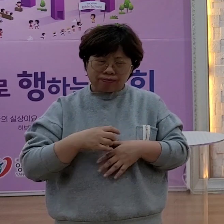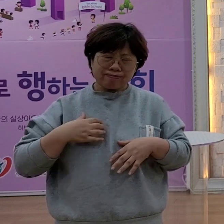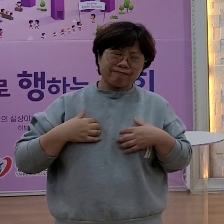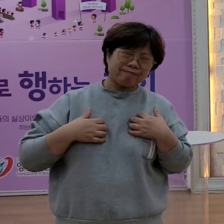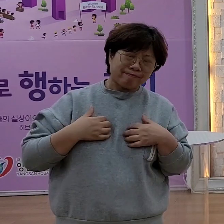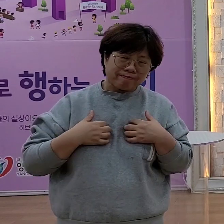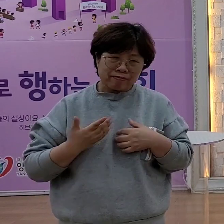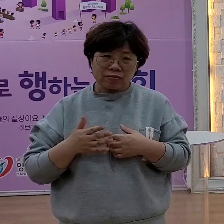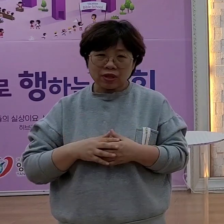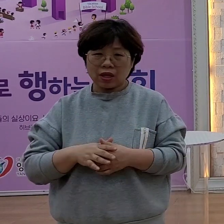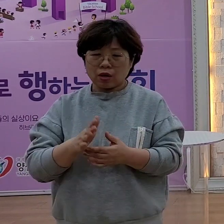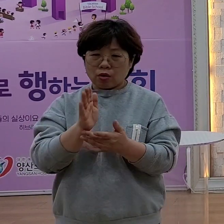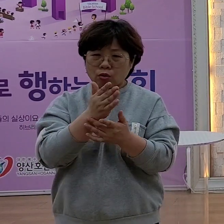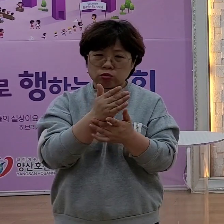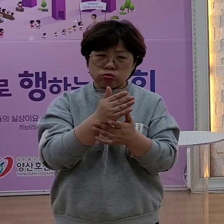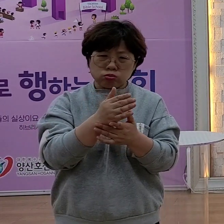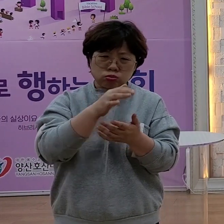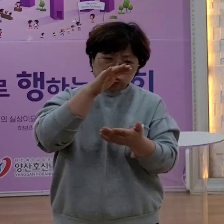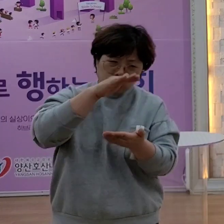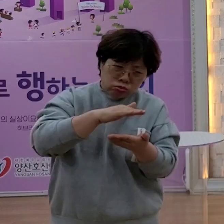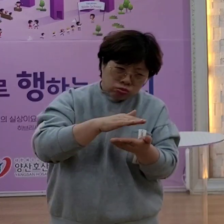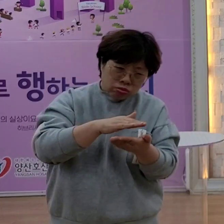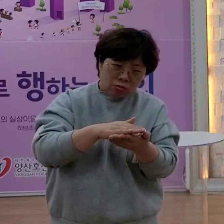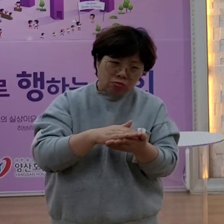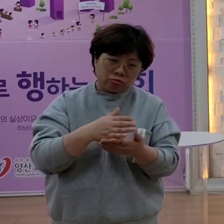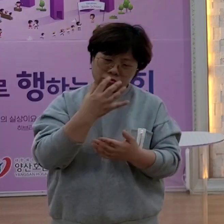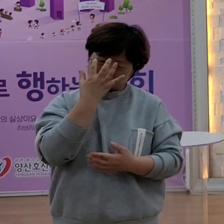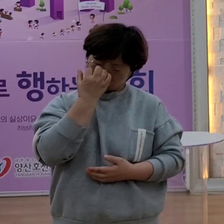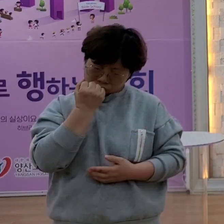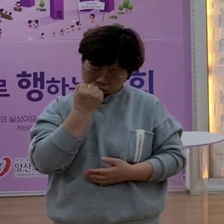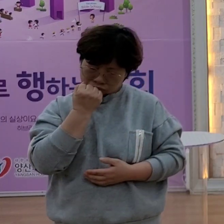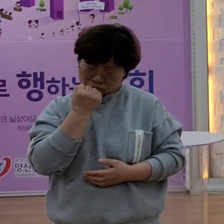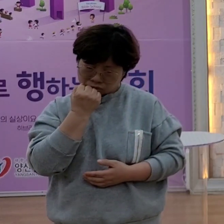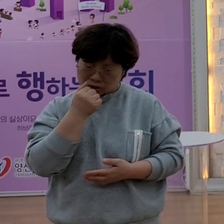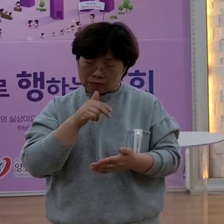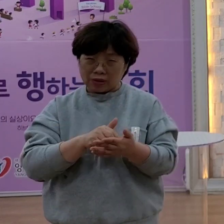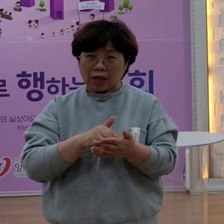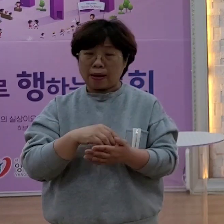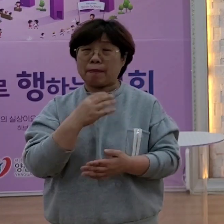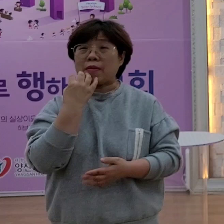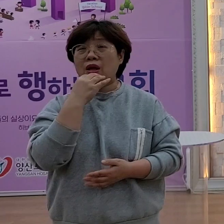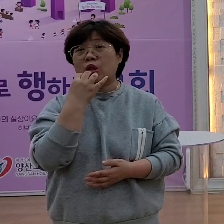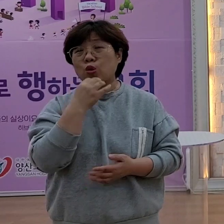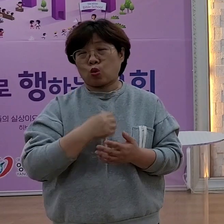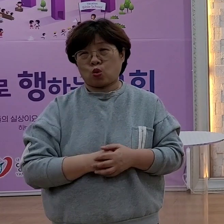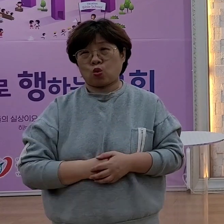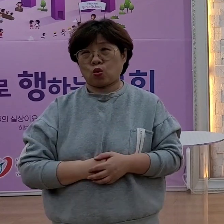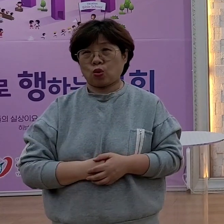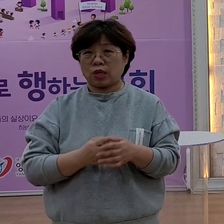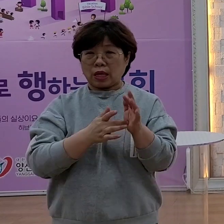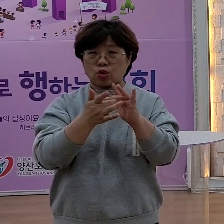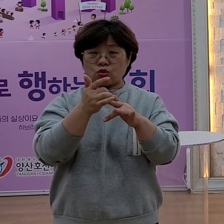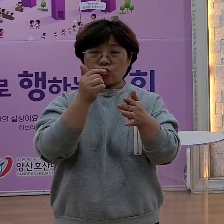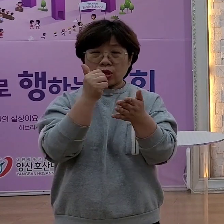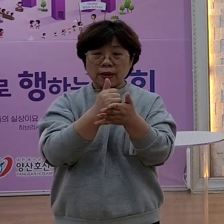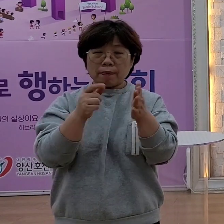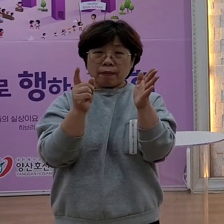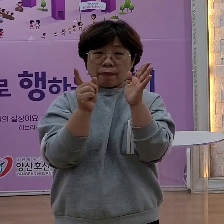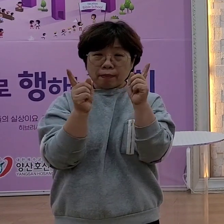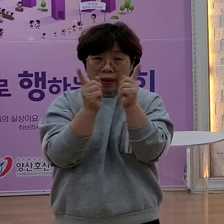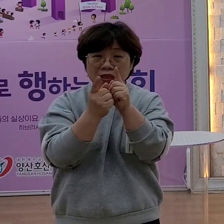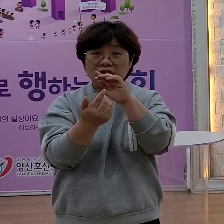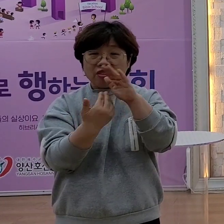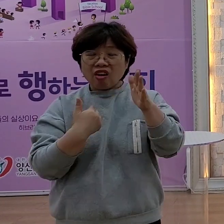좋고, 고기를 적게 잡으면 우울해요. 그냥 이렇게 살았던 평범한